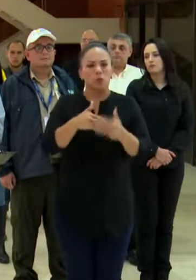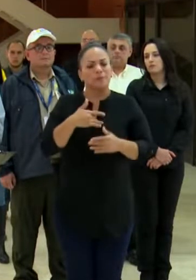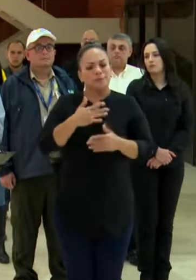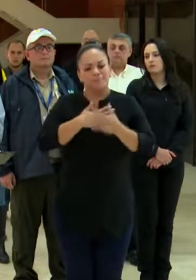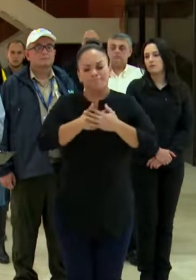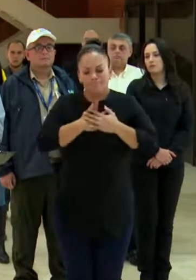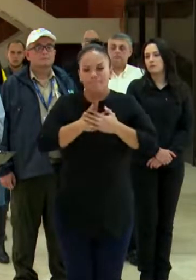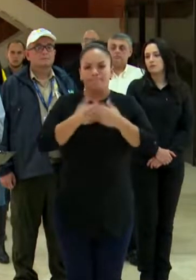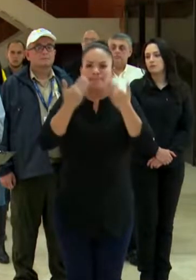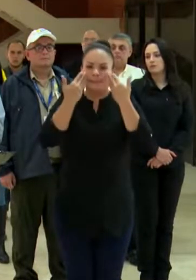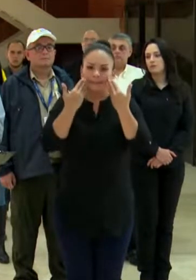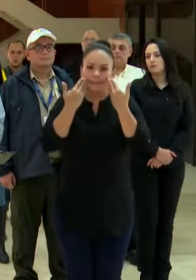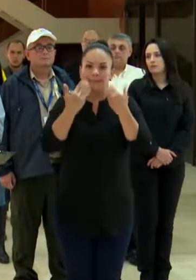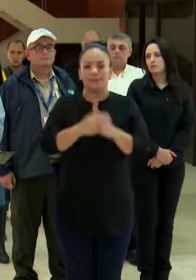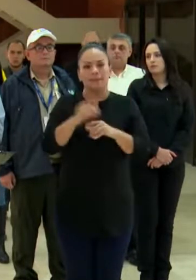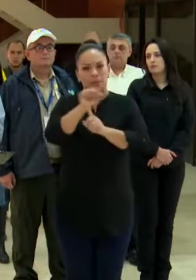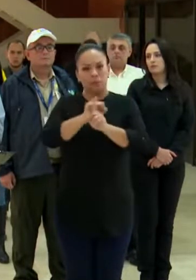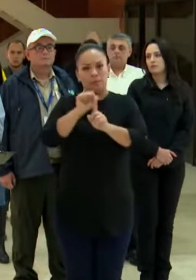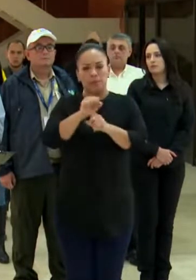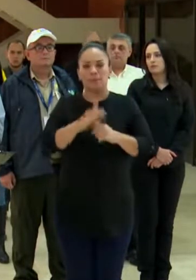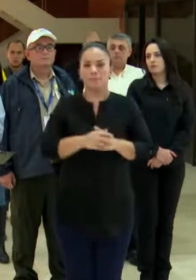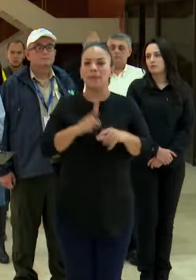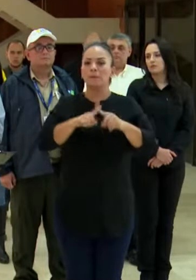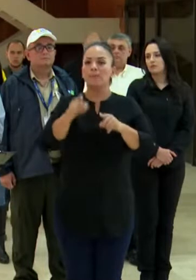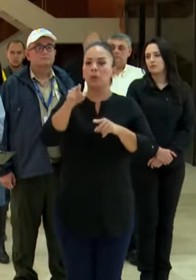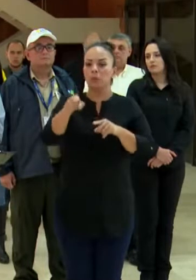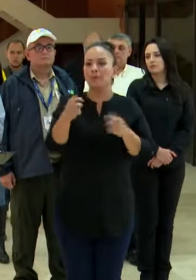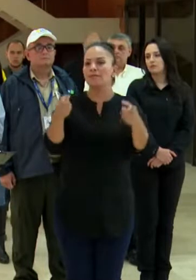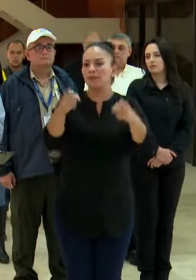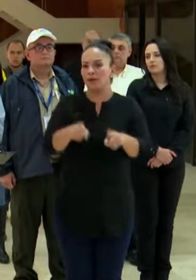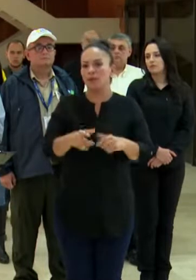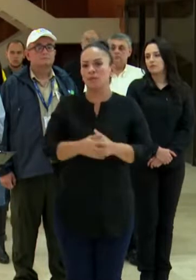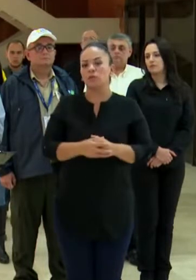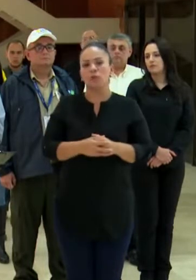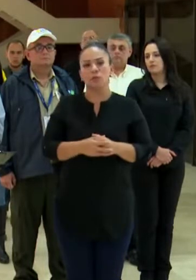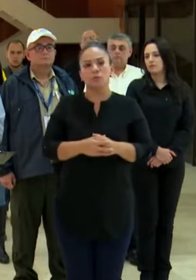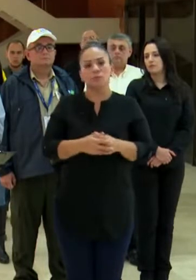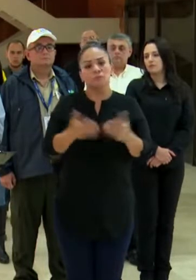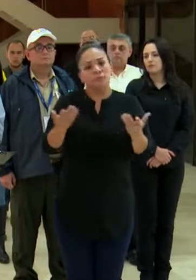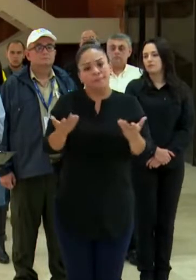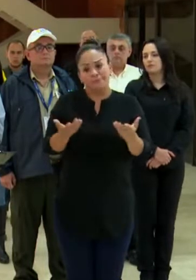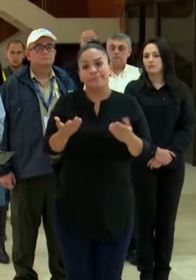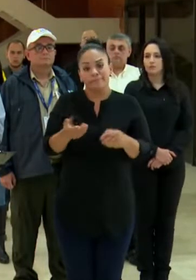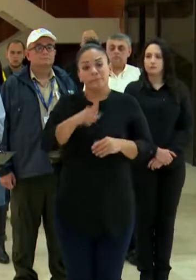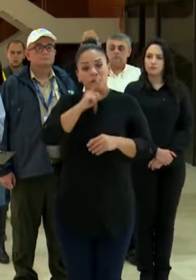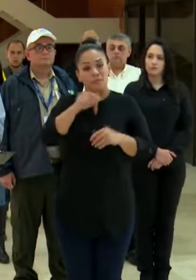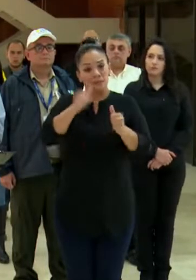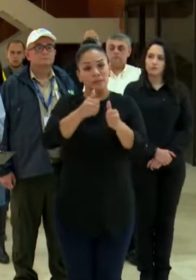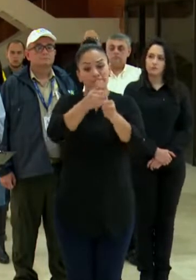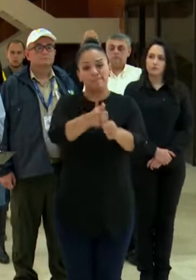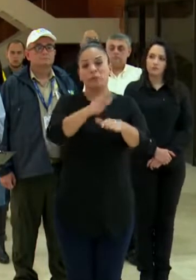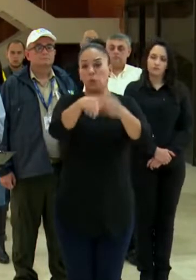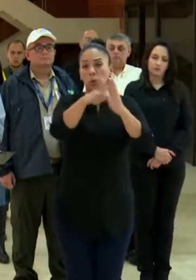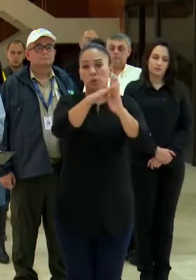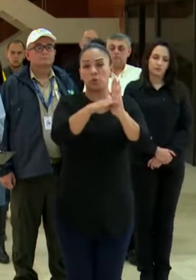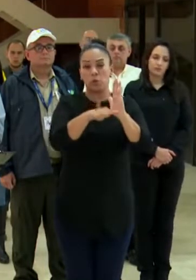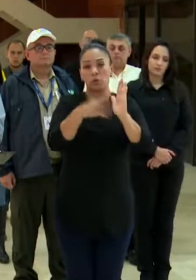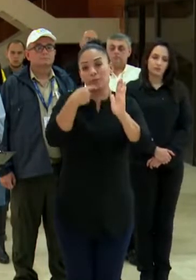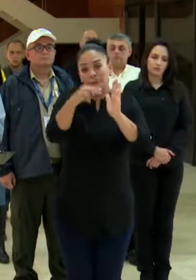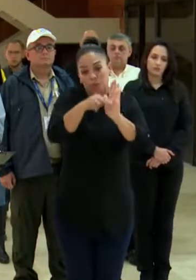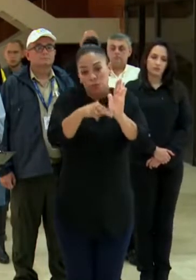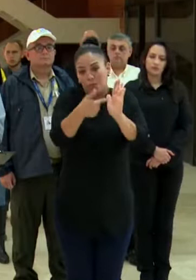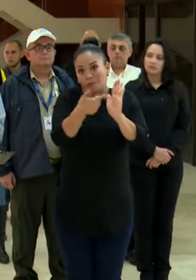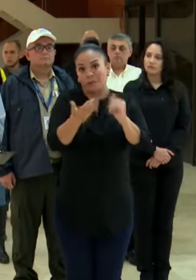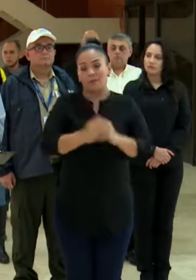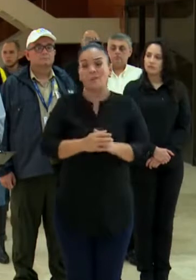tristemente lamentando. Pero en este caso se siguieron todos los protocolos tal y como dicta la norma. Lo mismo